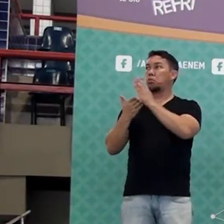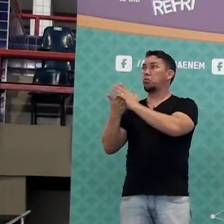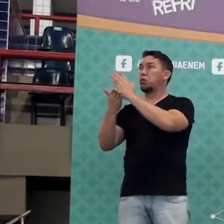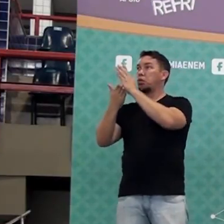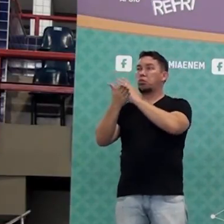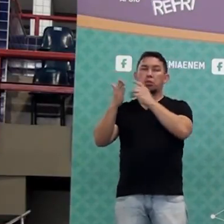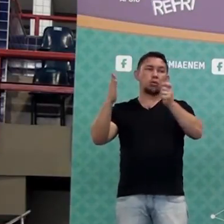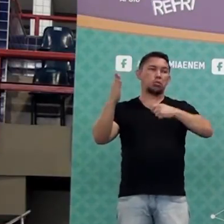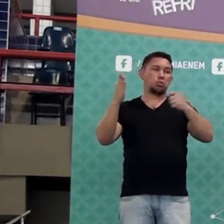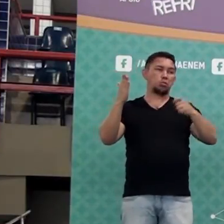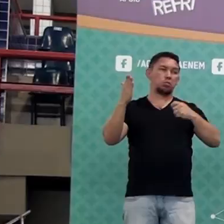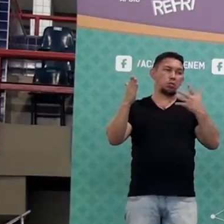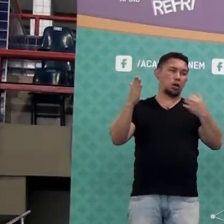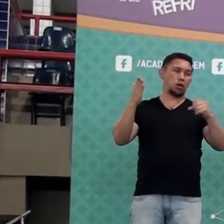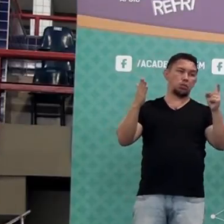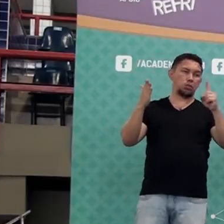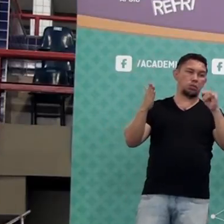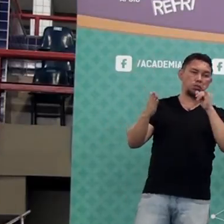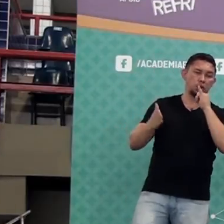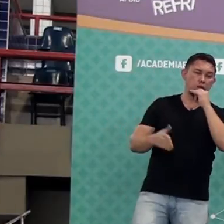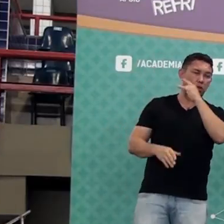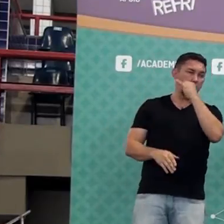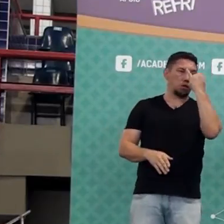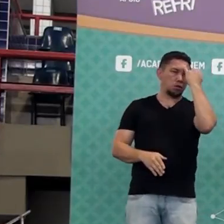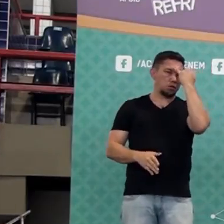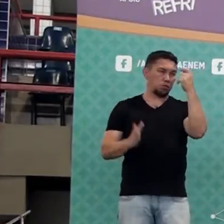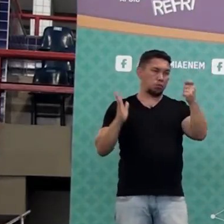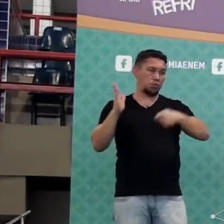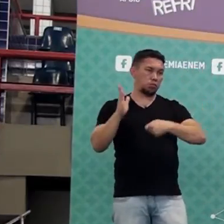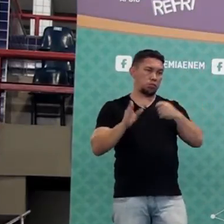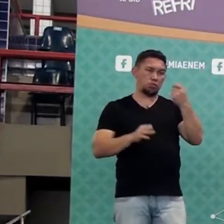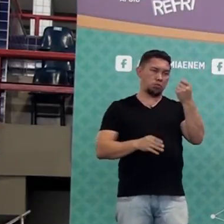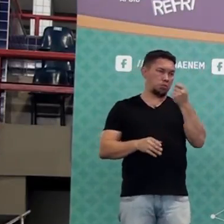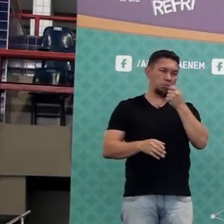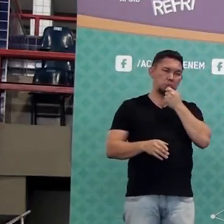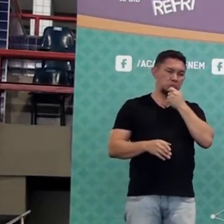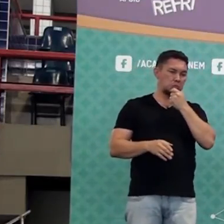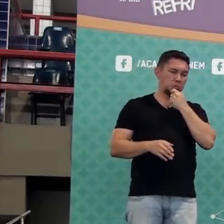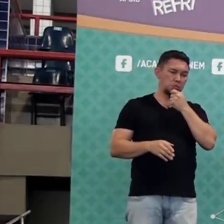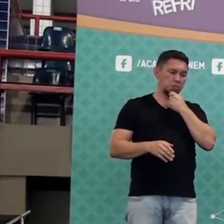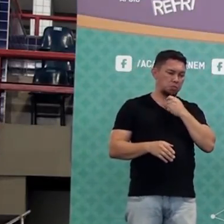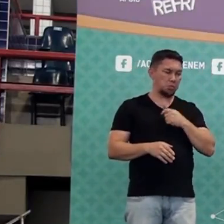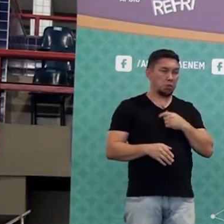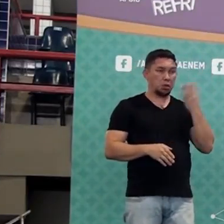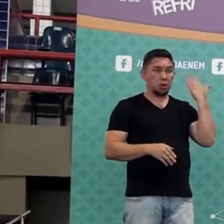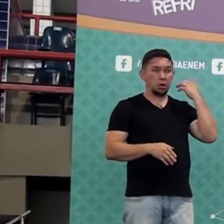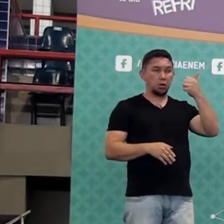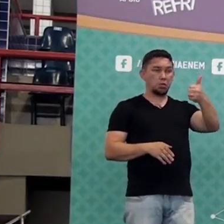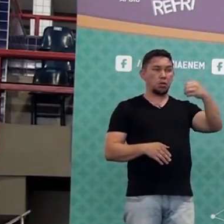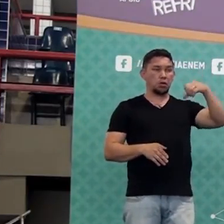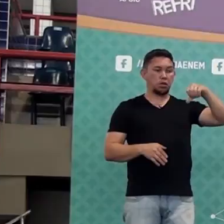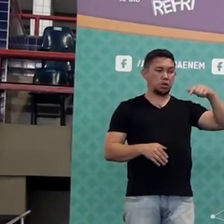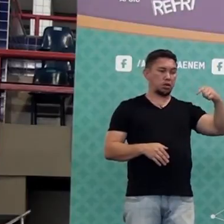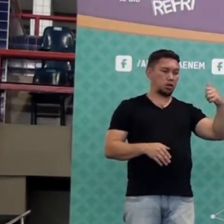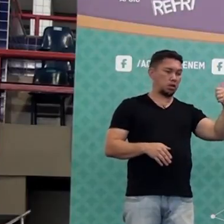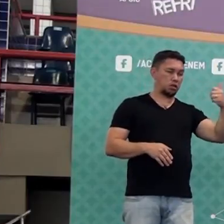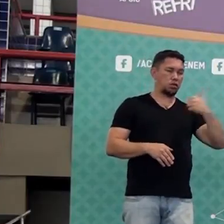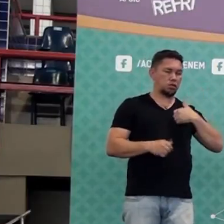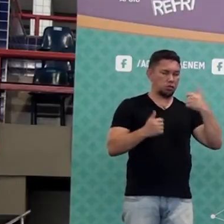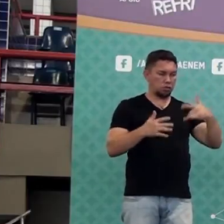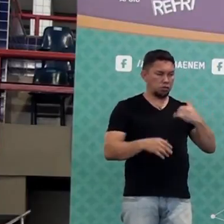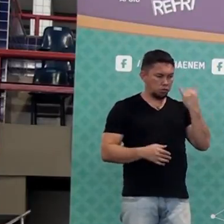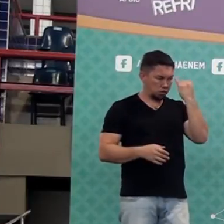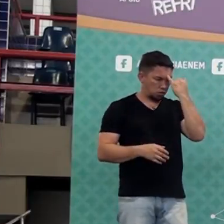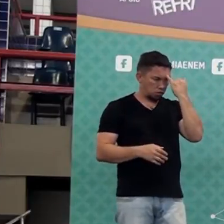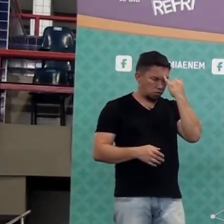não assinaram. A Índia, por exemplo, não assinou. A Índia disse assim, ora, lá em 1971, a Índia disse, eu